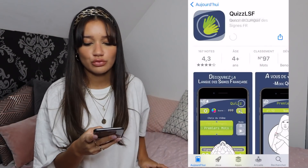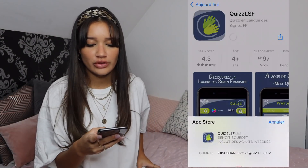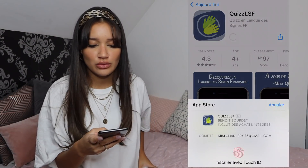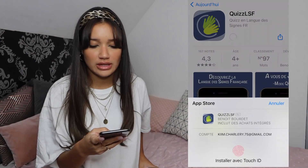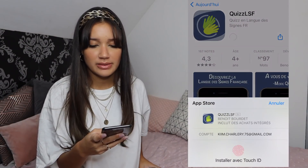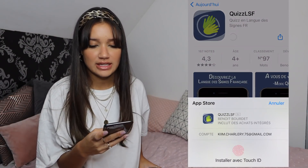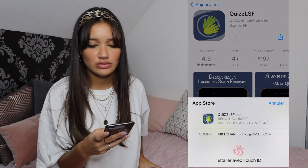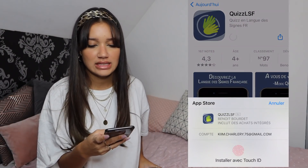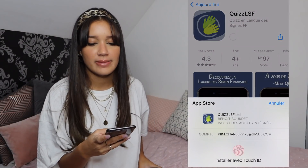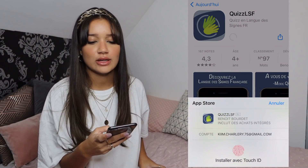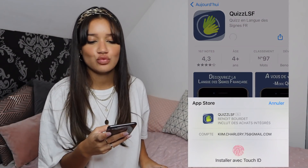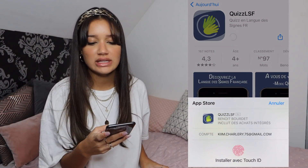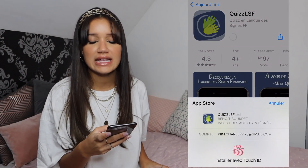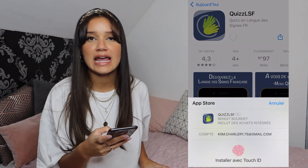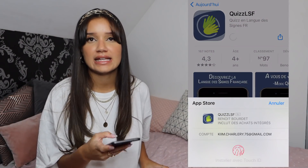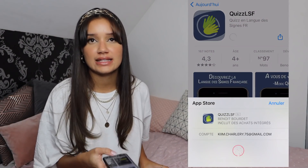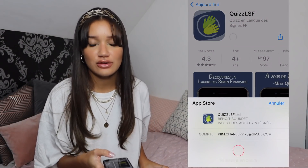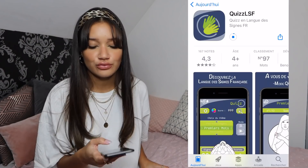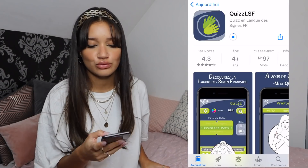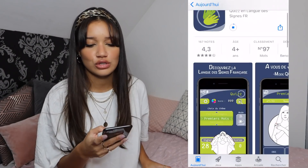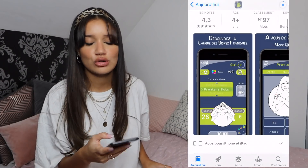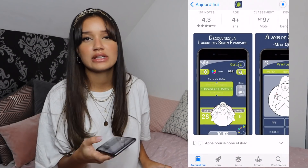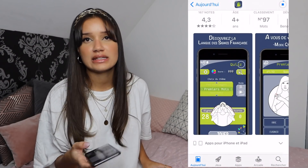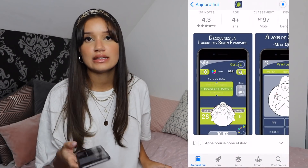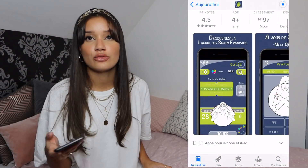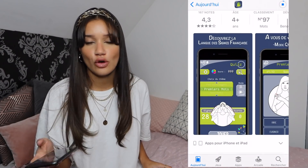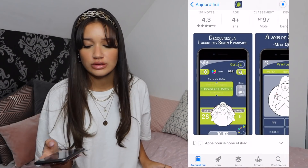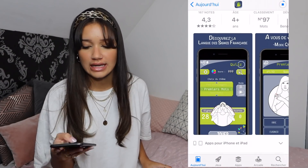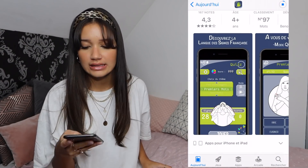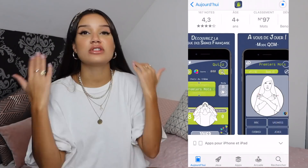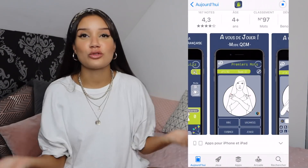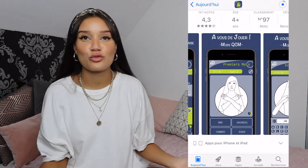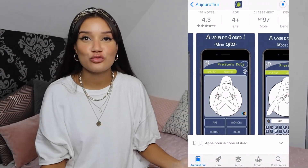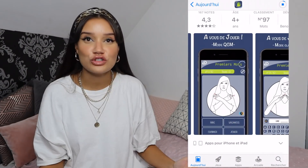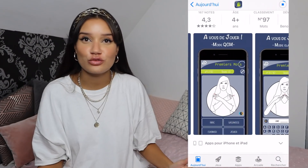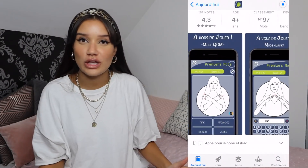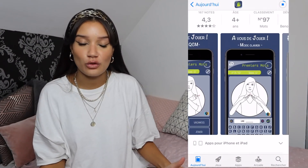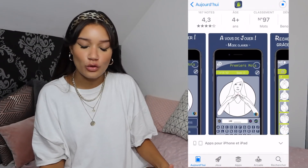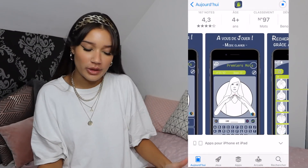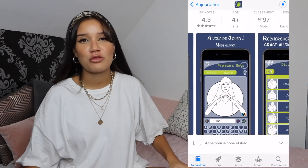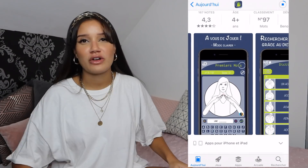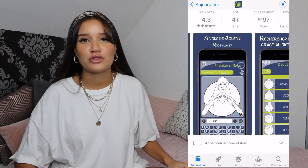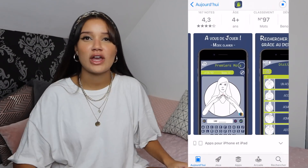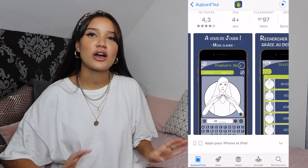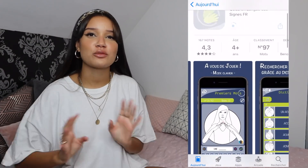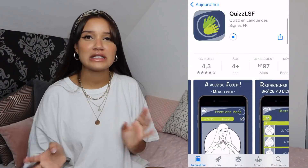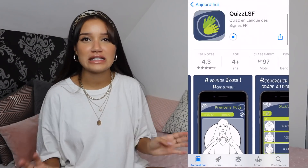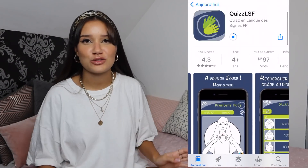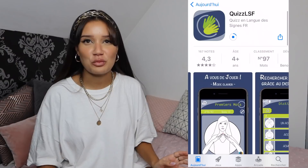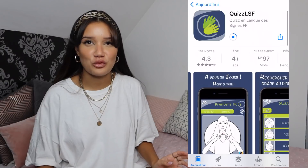trouvé une application qui s'appelle Quiz LSF, donc langue des signes française. C'est trop cool, je trouve ça trop bien. On va se faire une petite session pour voir